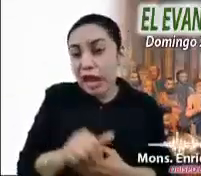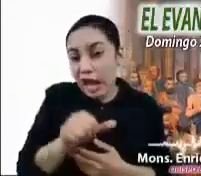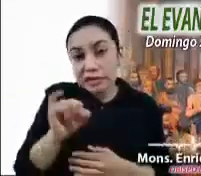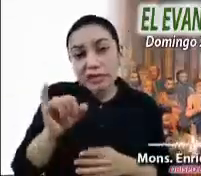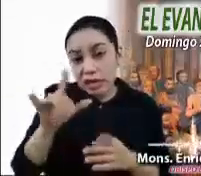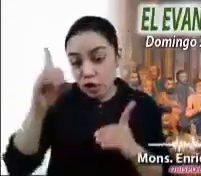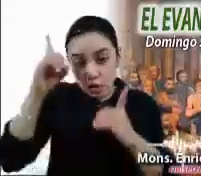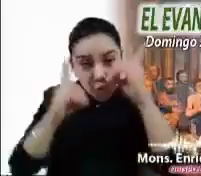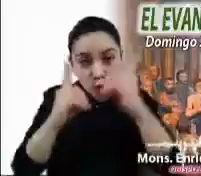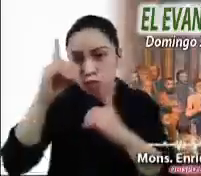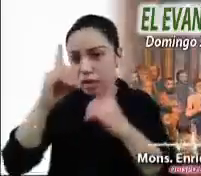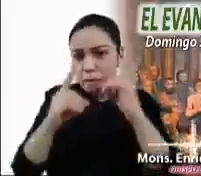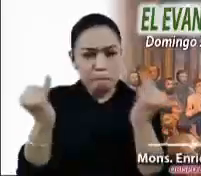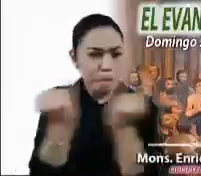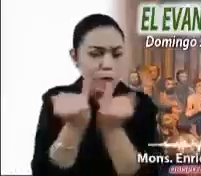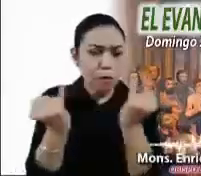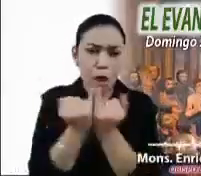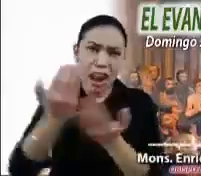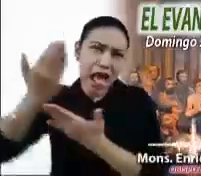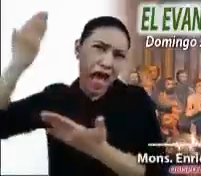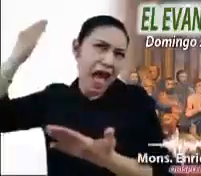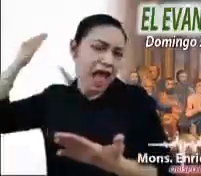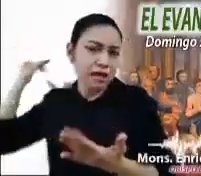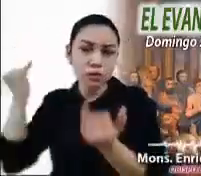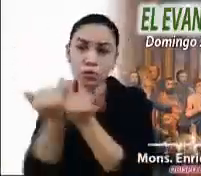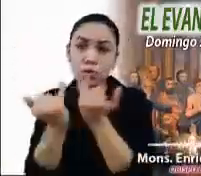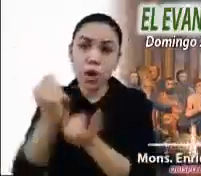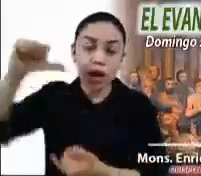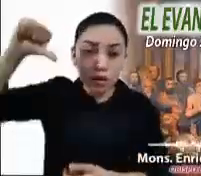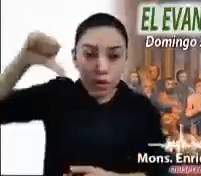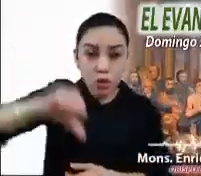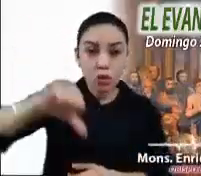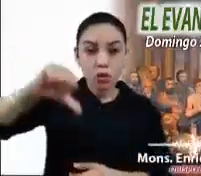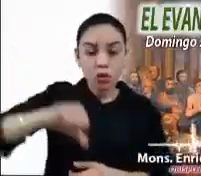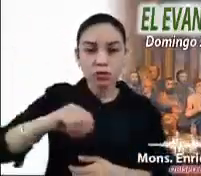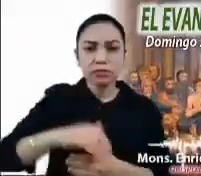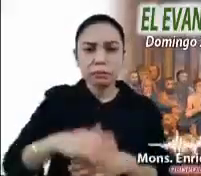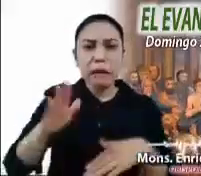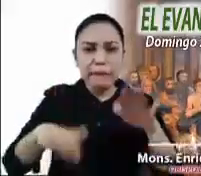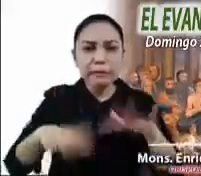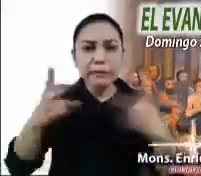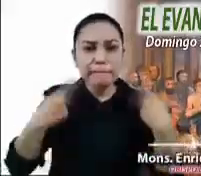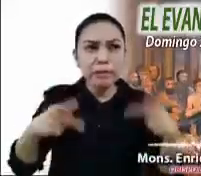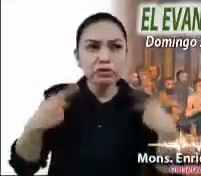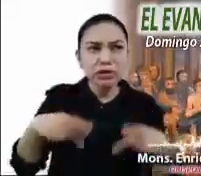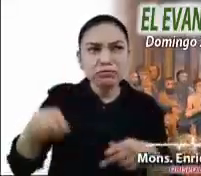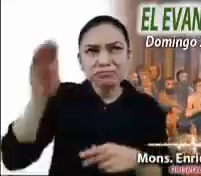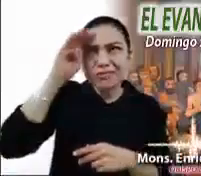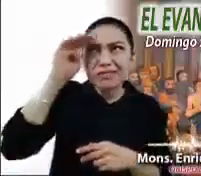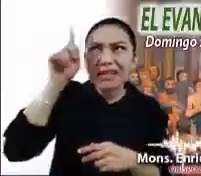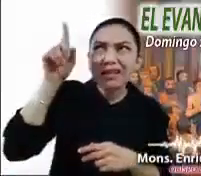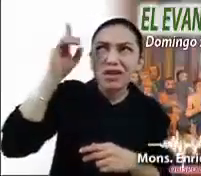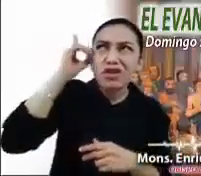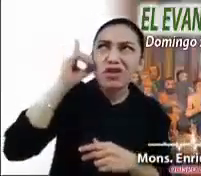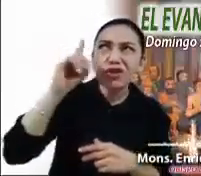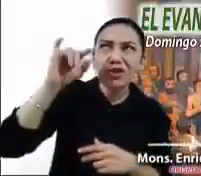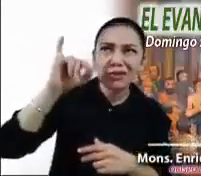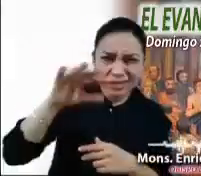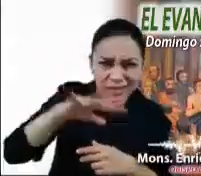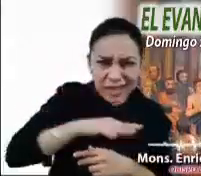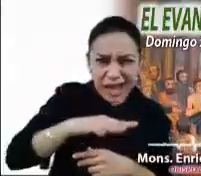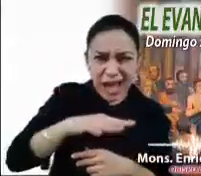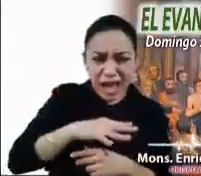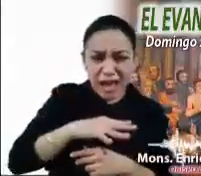tiempo. Mucha gente se pregunta si Dios se hace presente hoy. Y evangelio quiere decir: Dios ha roto